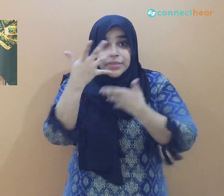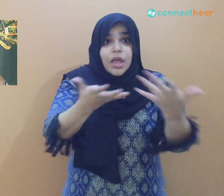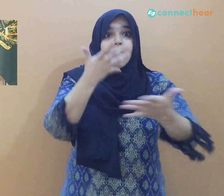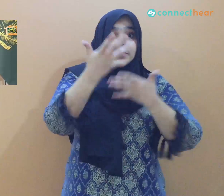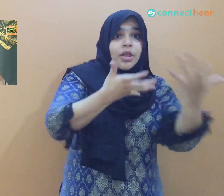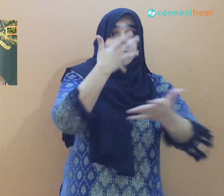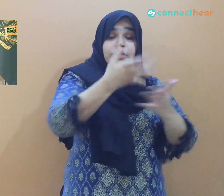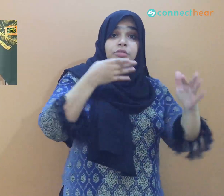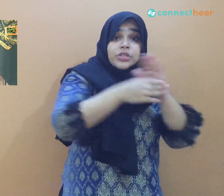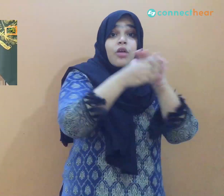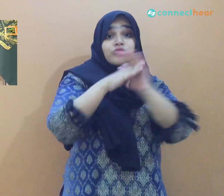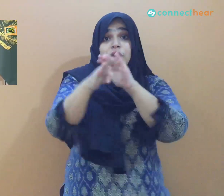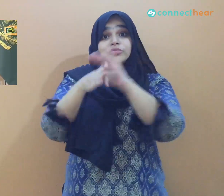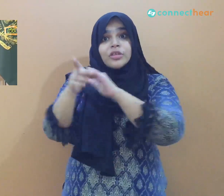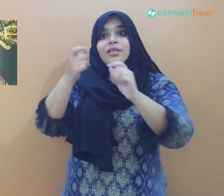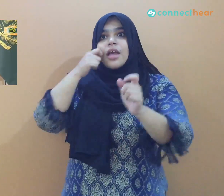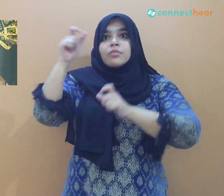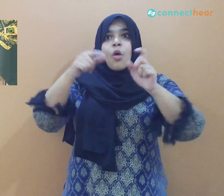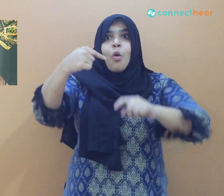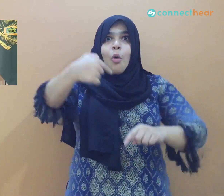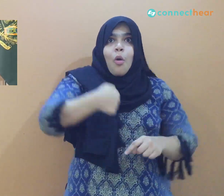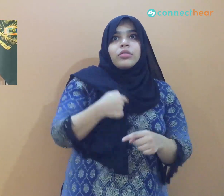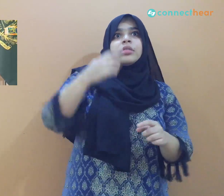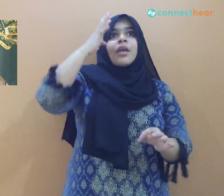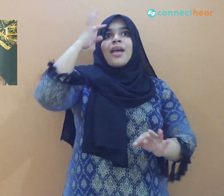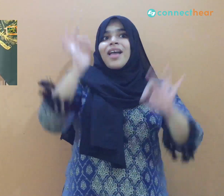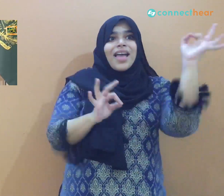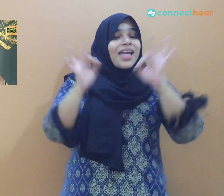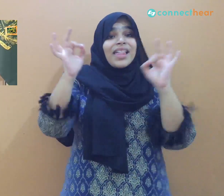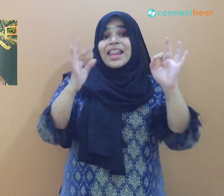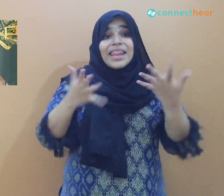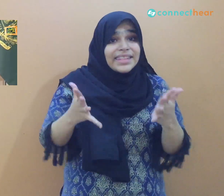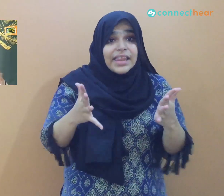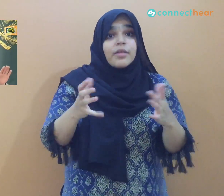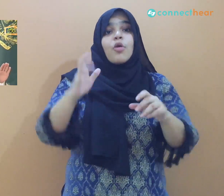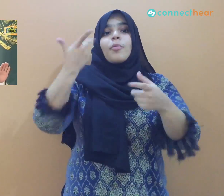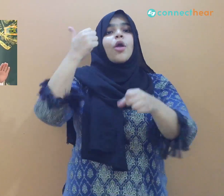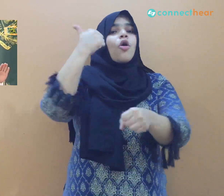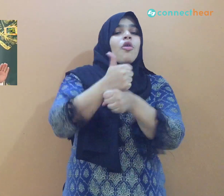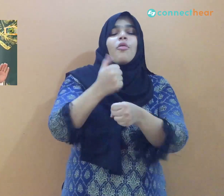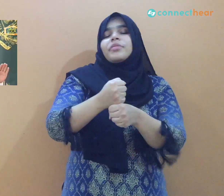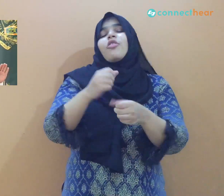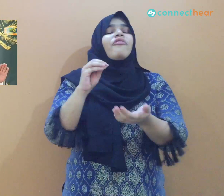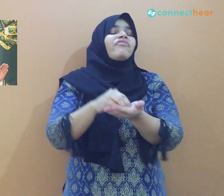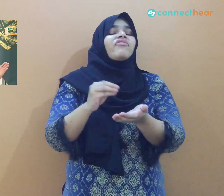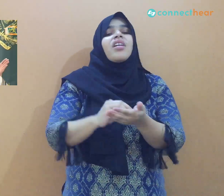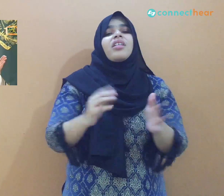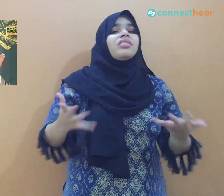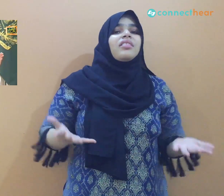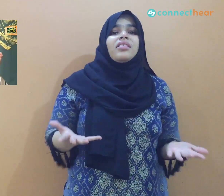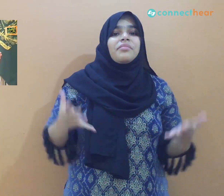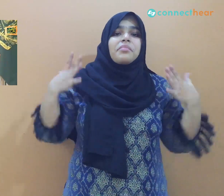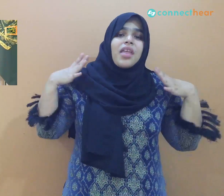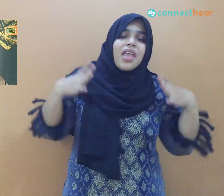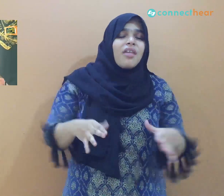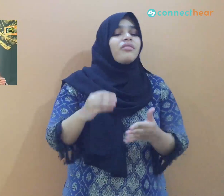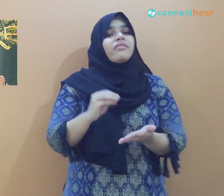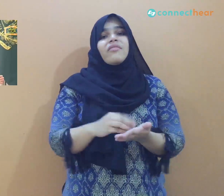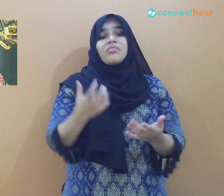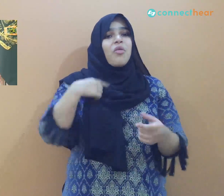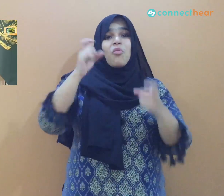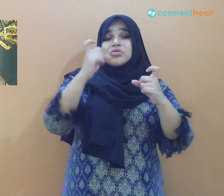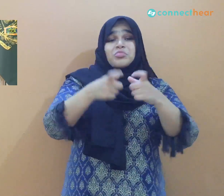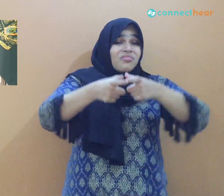کہ جب تک پبلک خود احتیاط نہیں کرے گی, کوئی گورنمنٹ کچھ نہیں کر سکتی. ہمارے پاس اتنی نہ پولیس